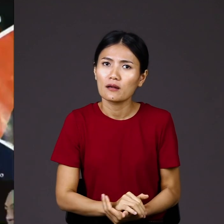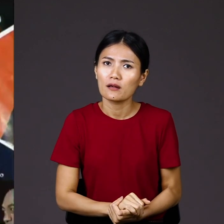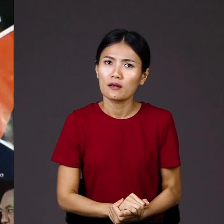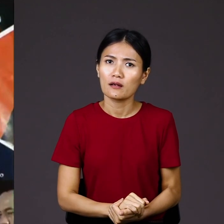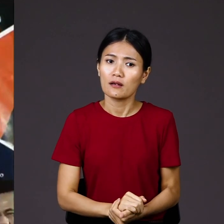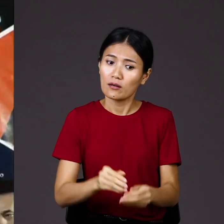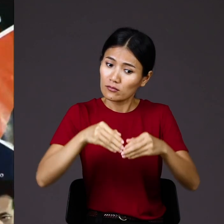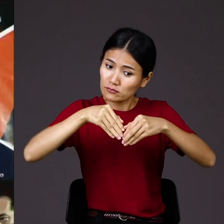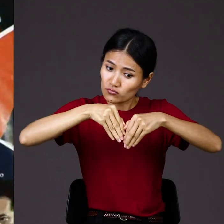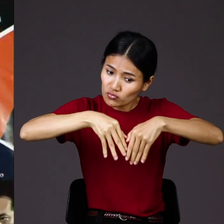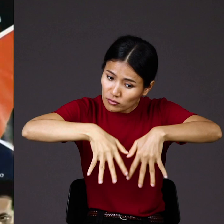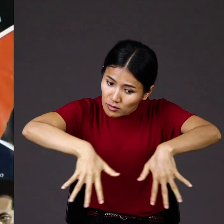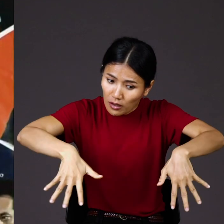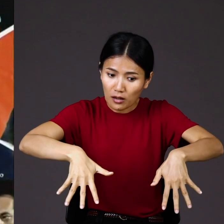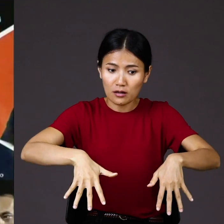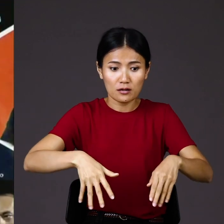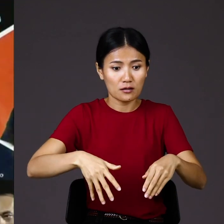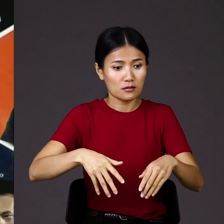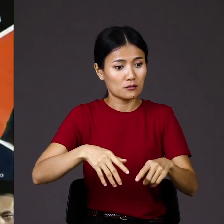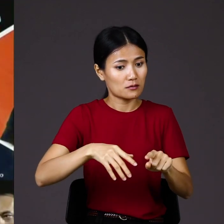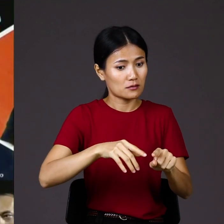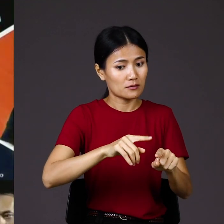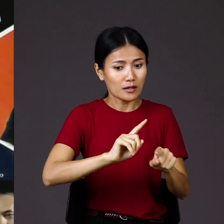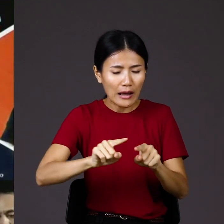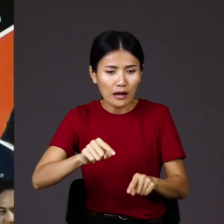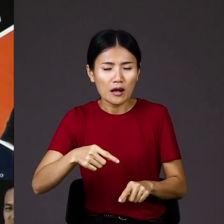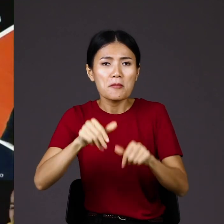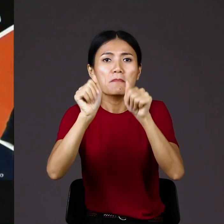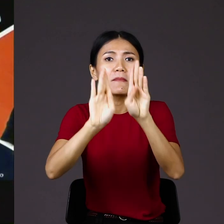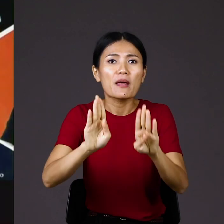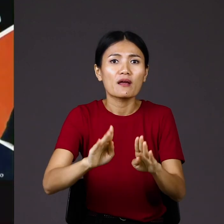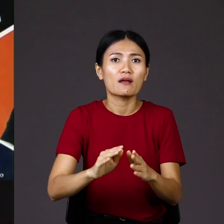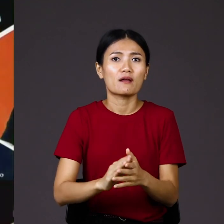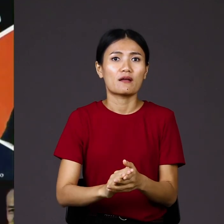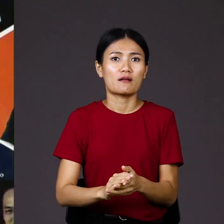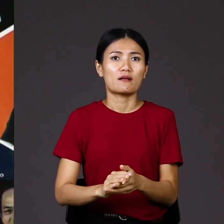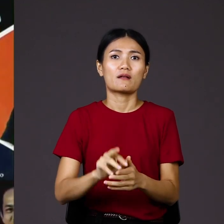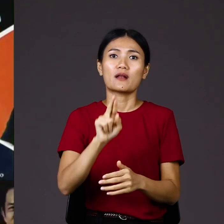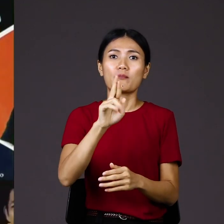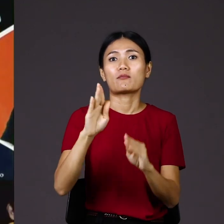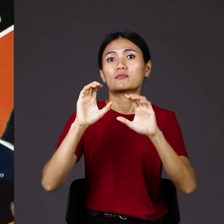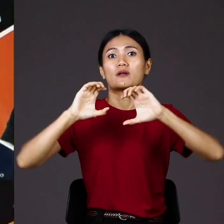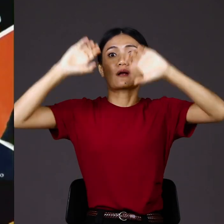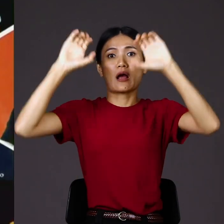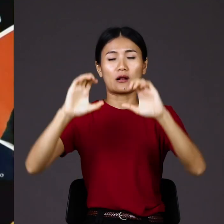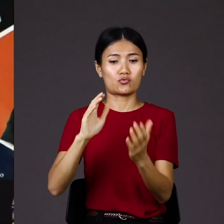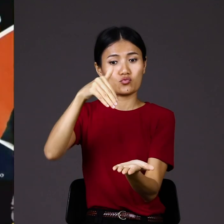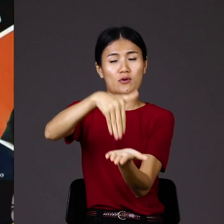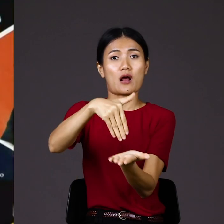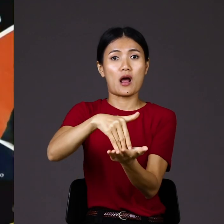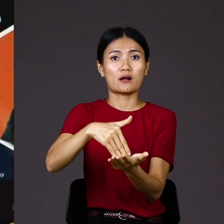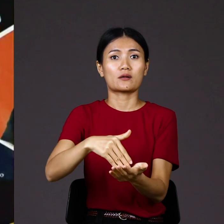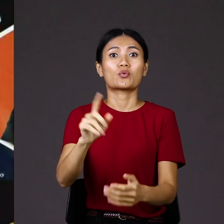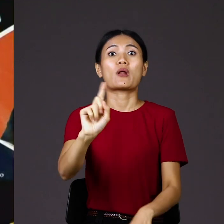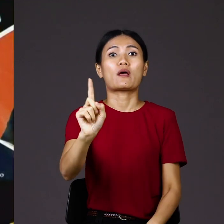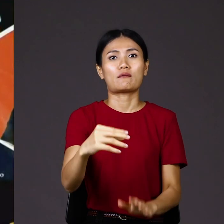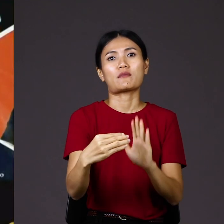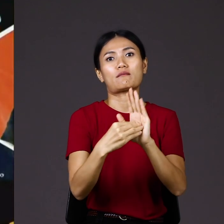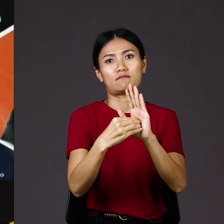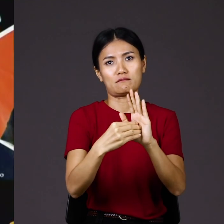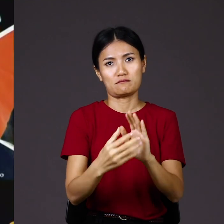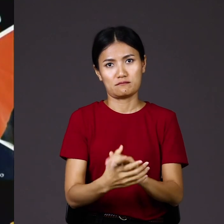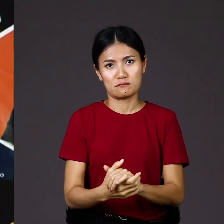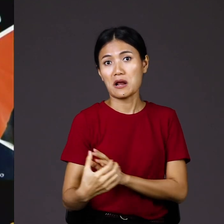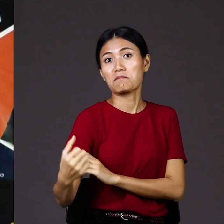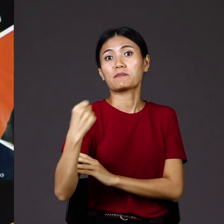โครงสร้างที่กดทับศักยภาพของประเทศไทยคือระบบรัฐราชการที่รวมศูนย์อยู่ที่กรุ